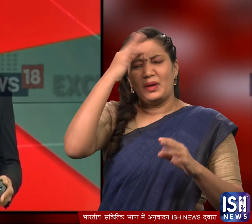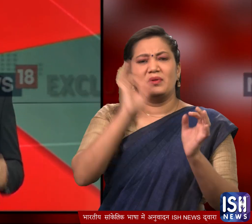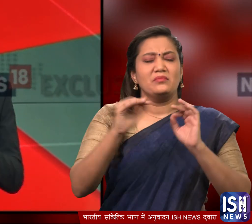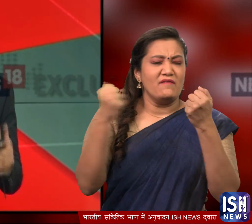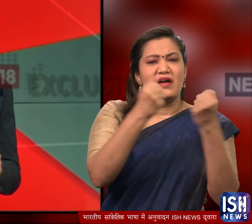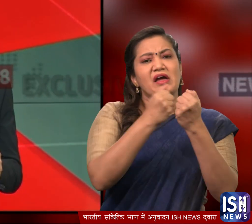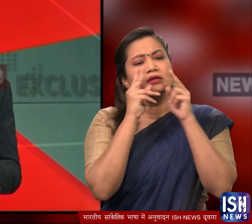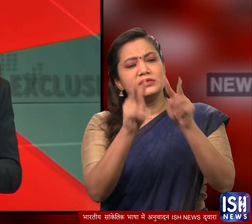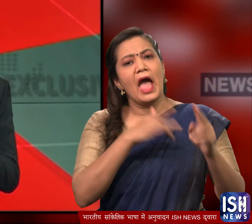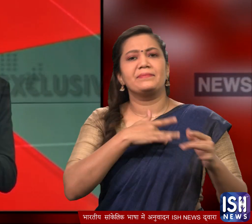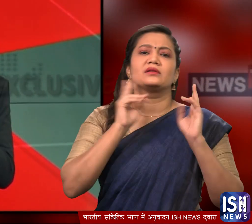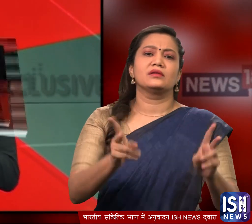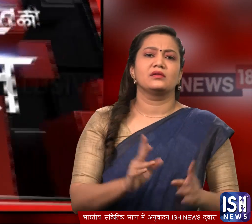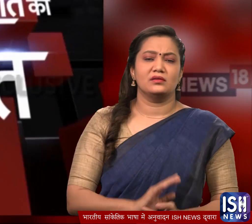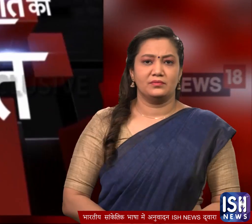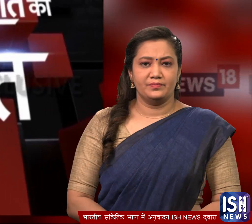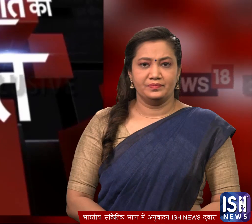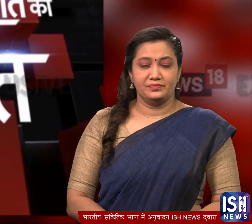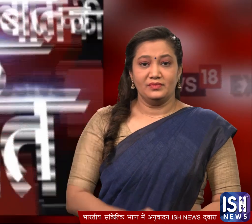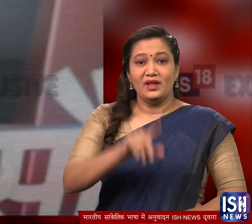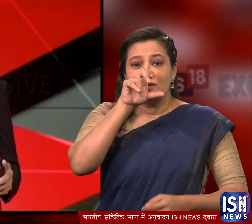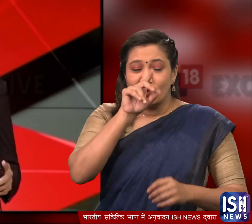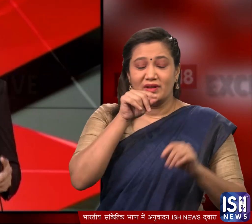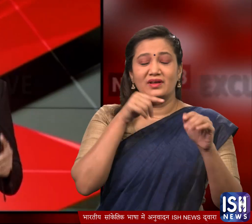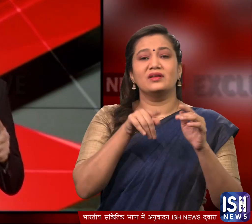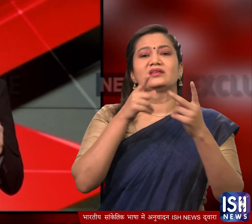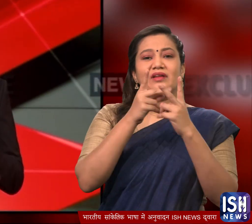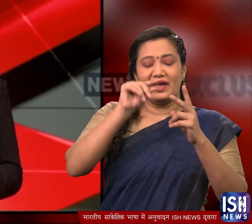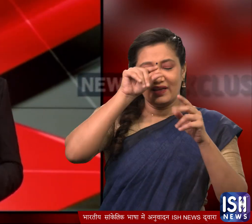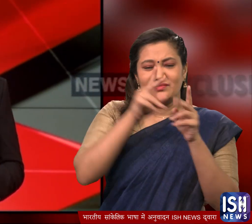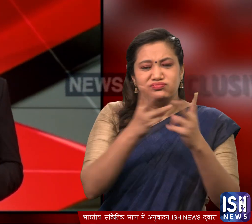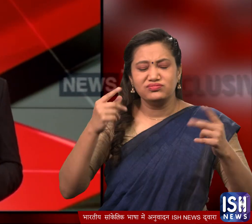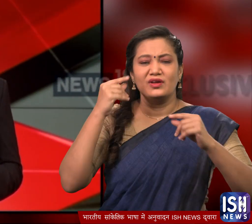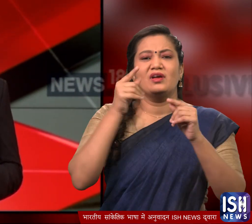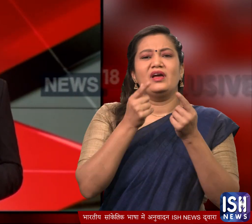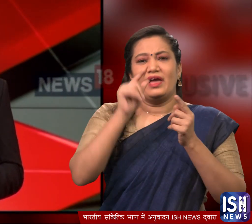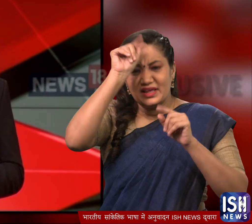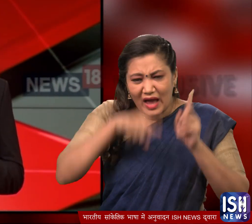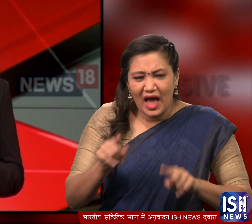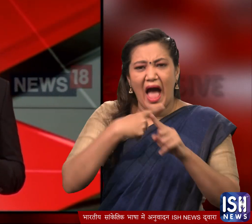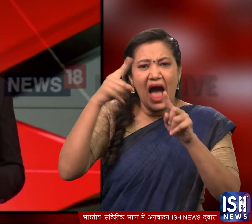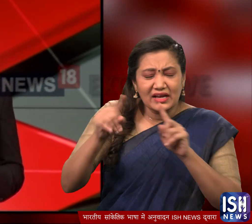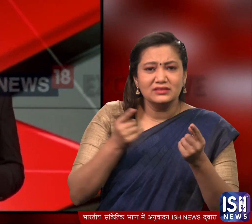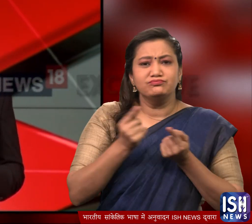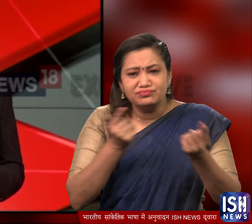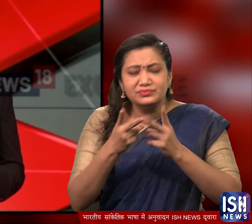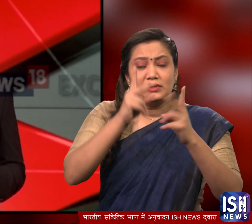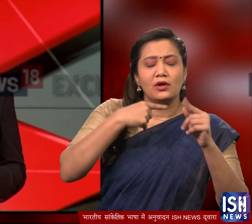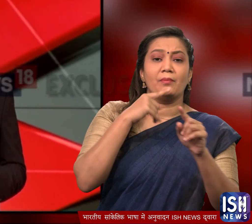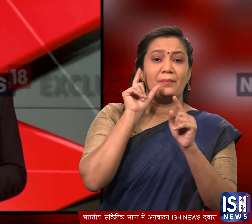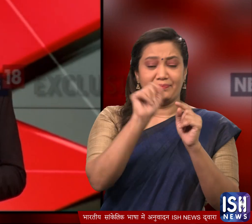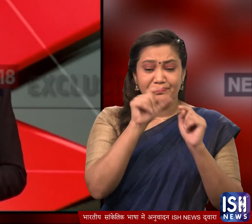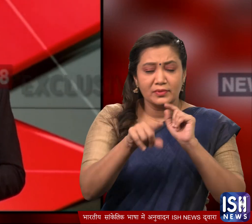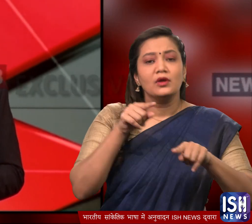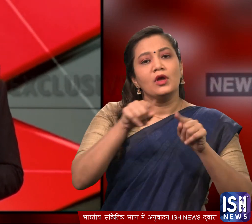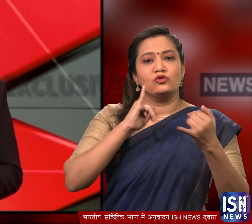जनप्रतिनिधियों का दंगल देखने की आदत डालें। ट्विटर पर देश विरोधी और भड़काऊ मैसेज पर सुप्रीम कोर्ट ने सख्त रुख अपनाते हुए नोटिस जारी